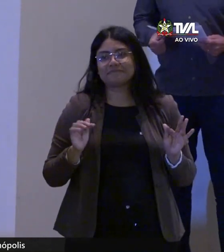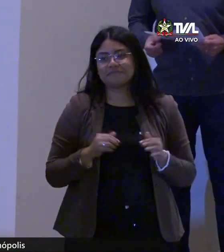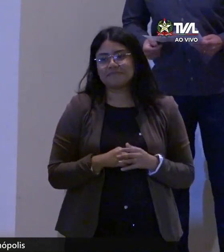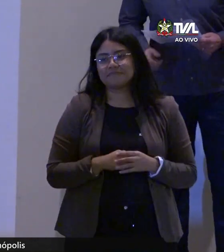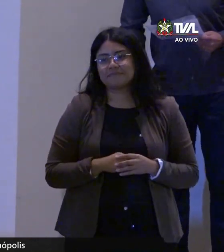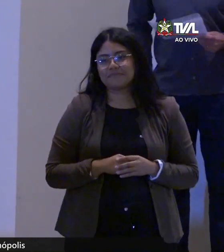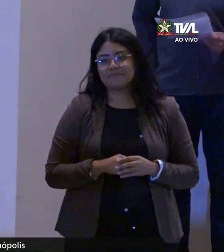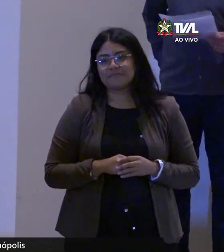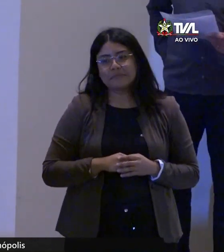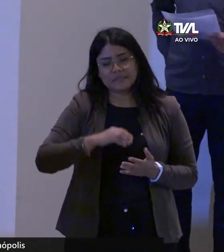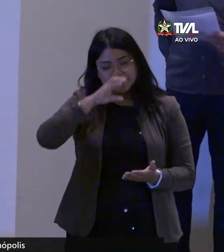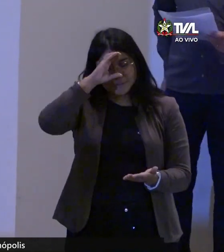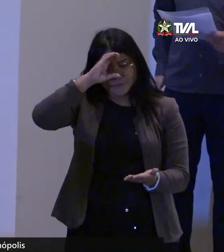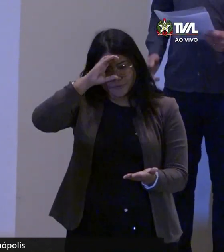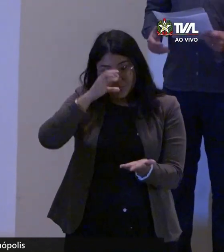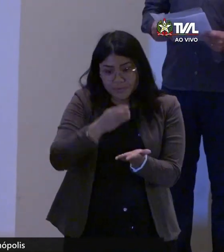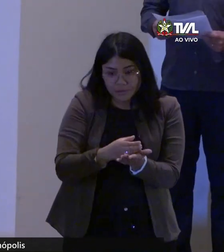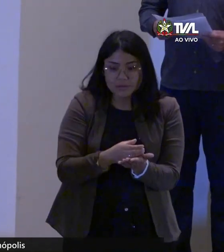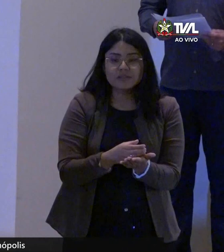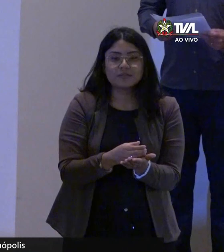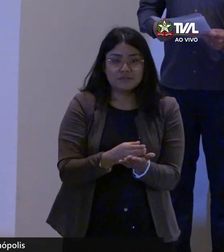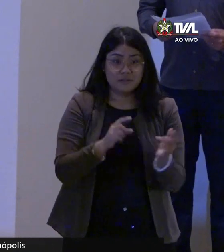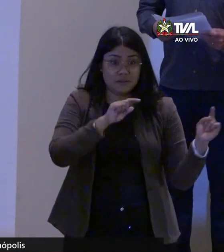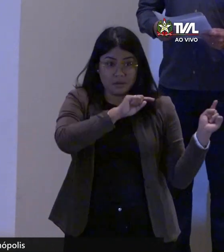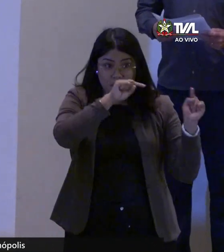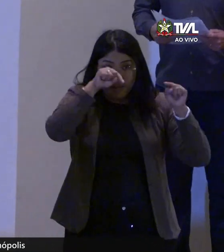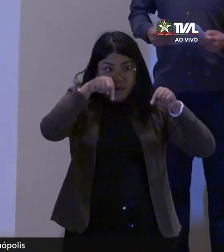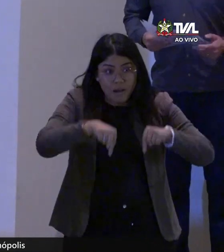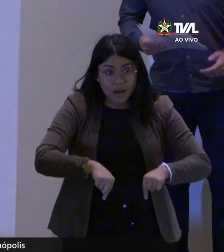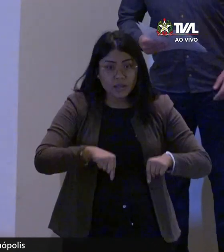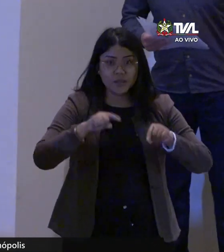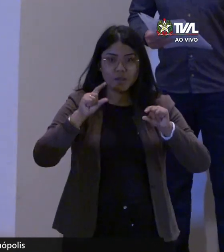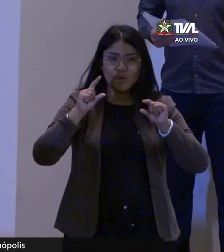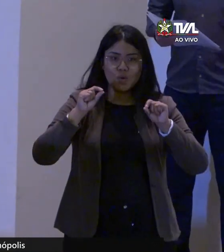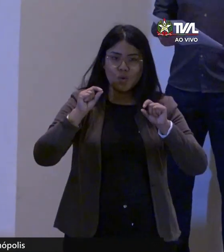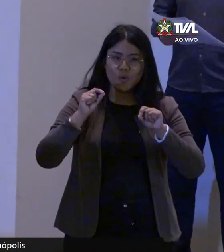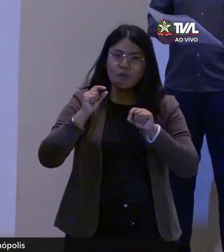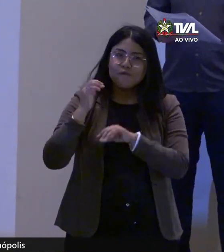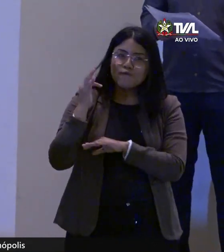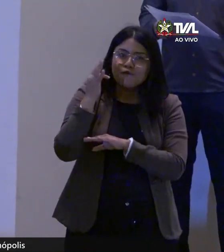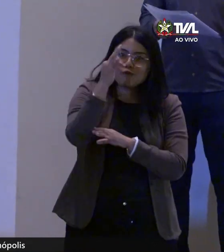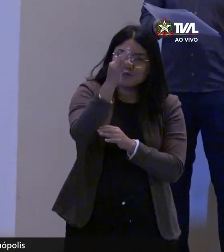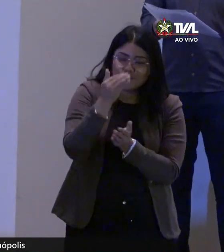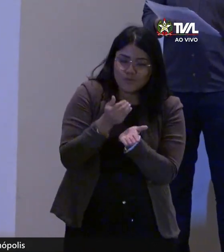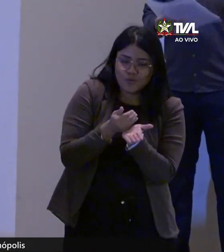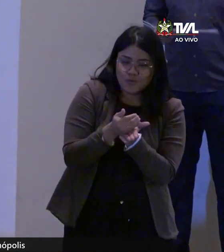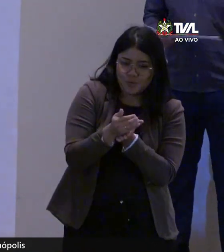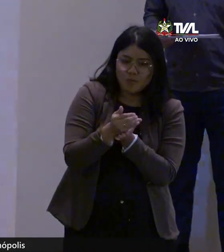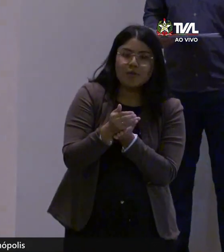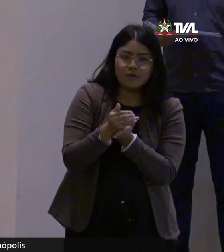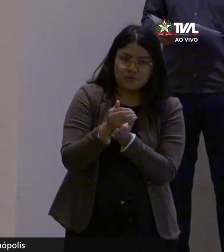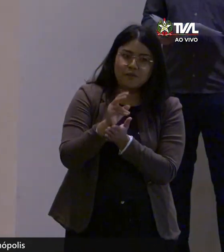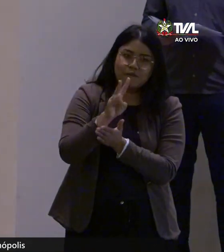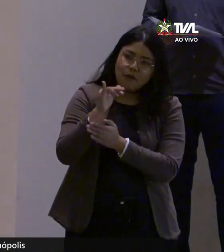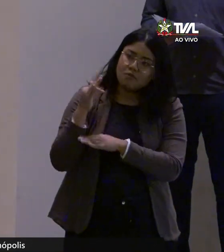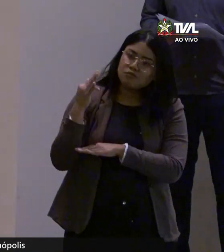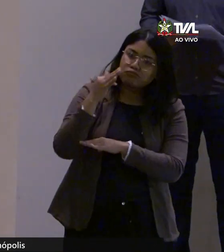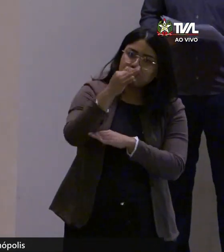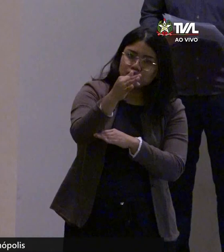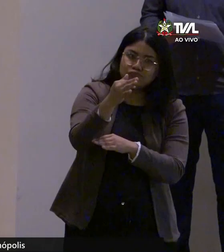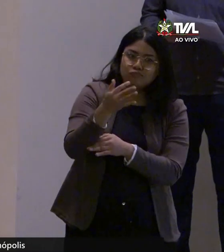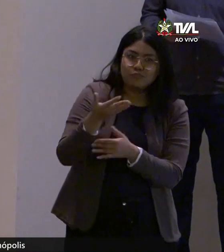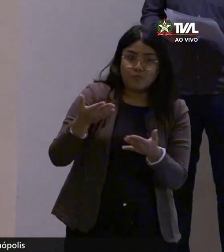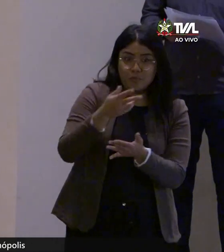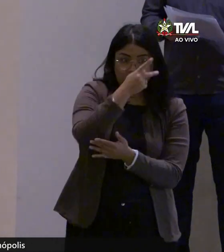com a confiança de que aqui nós plantamos o futuro da cidade aqui nós plantamos o futuro